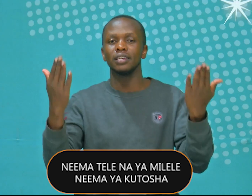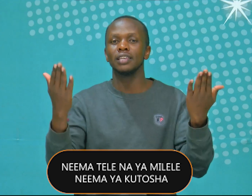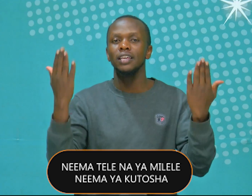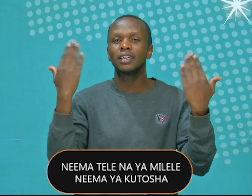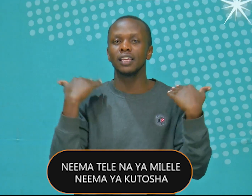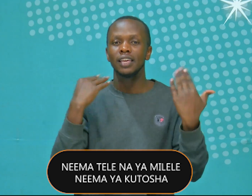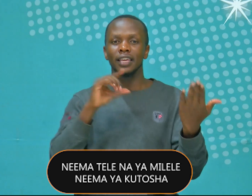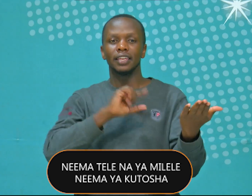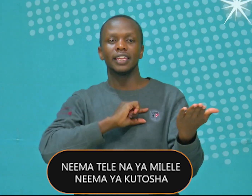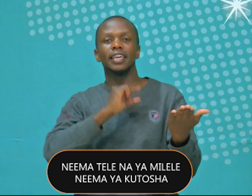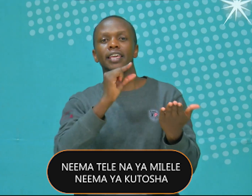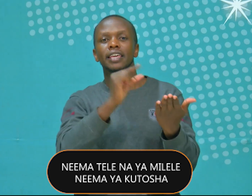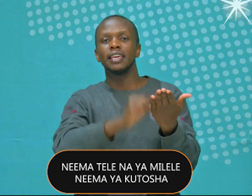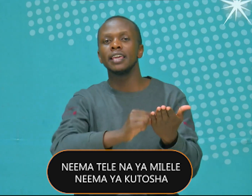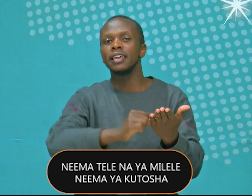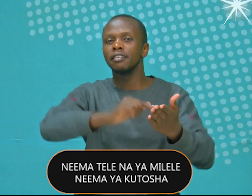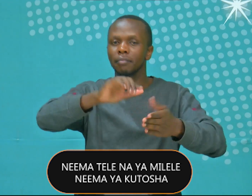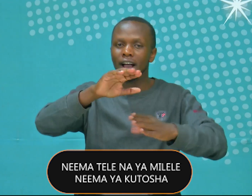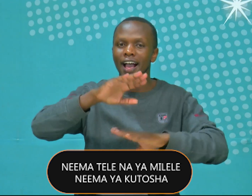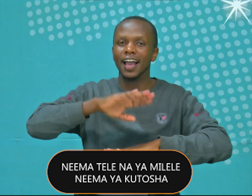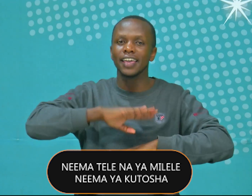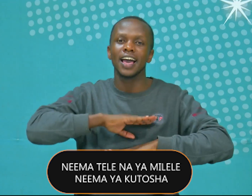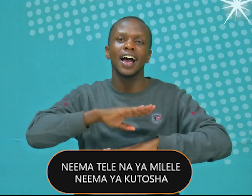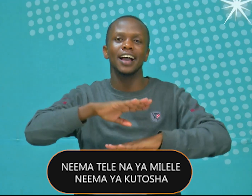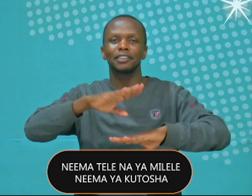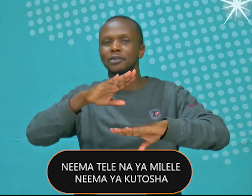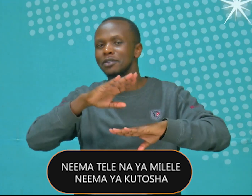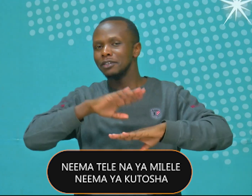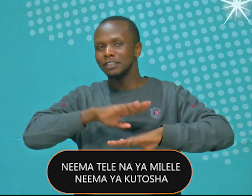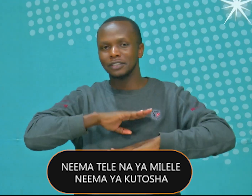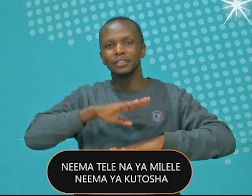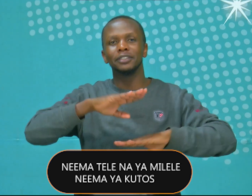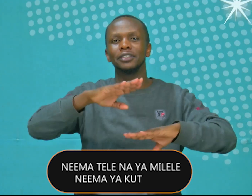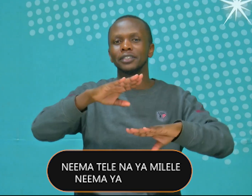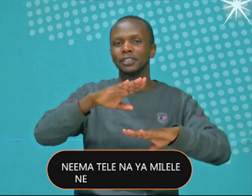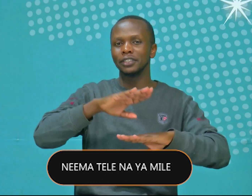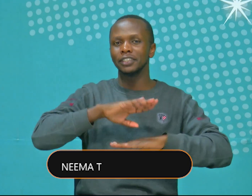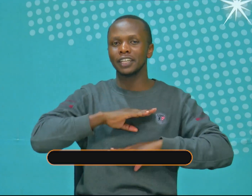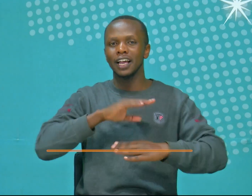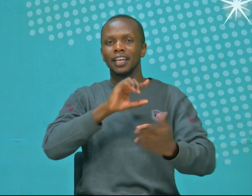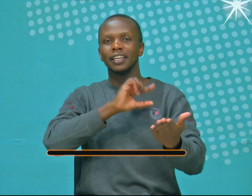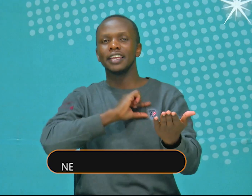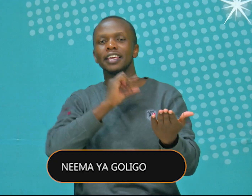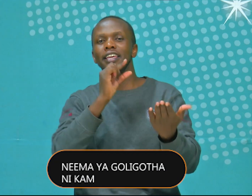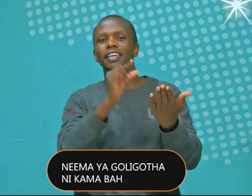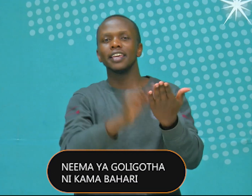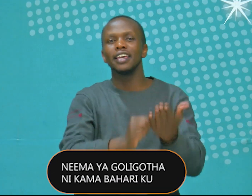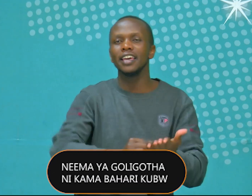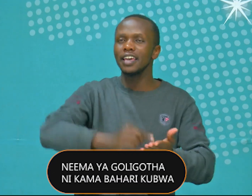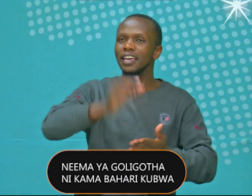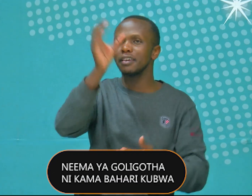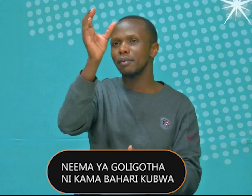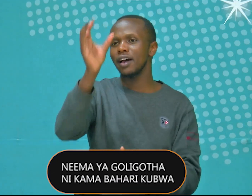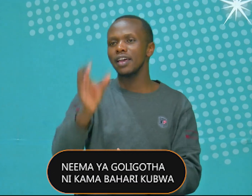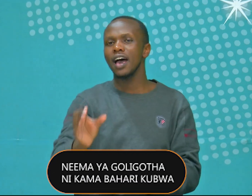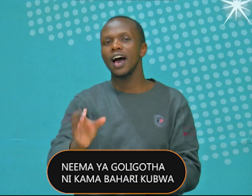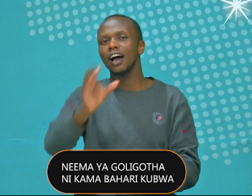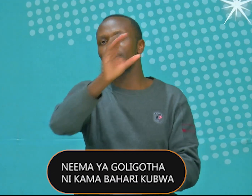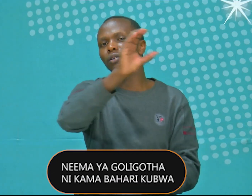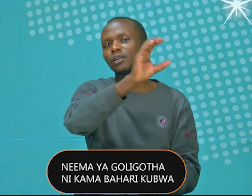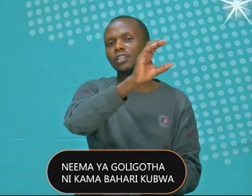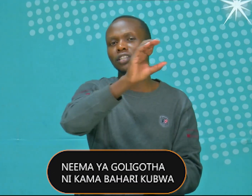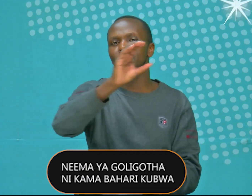milele ya milele neema ya ku neema neema ya golig neema